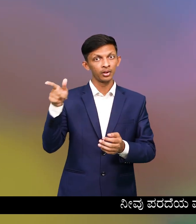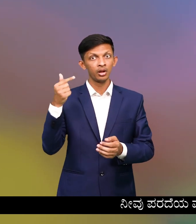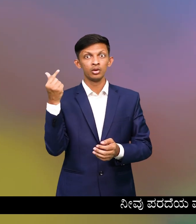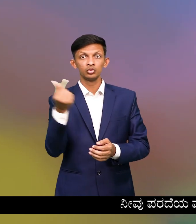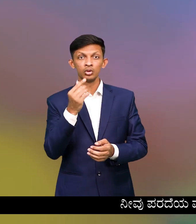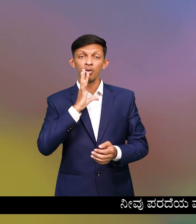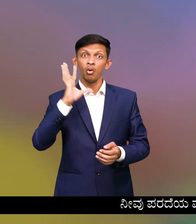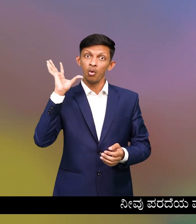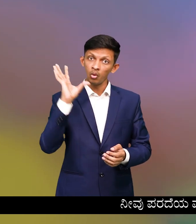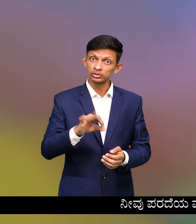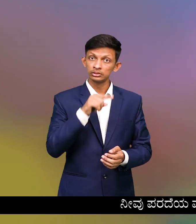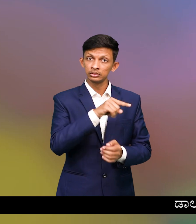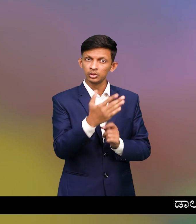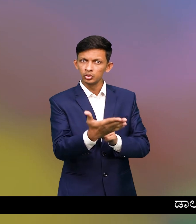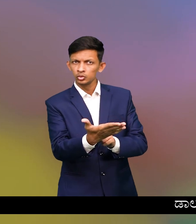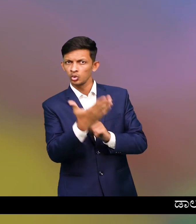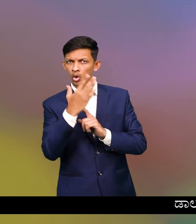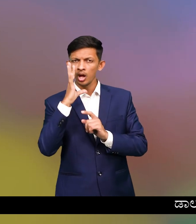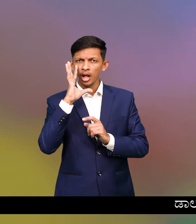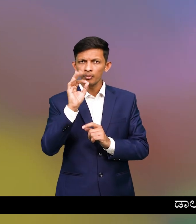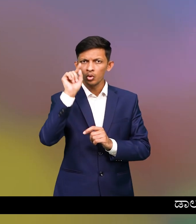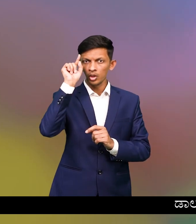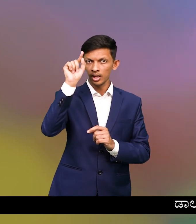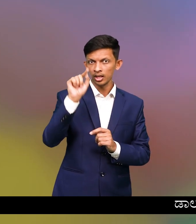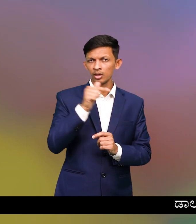ಅಂಶಗಳನ್ನು ಪ್ರತಿನಿಧಿಸಲು ಡಾಲ್ಟನ್ ಕೆಲವು ಚಿಹ್ನೆಗಳನ್ನು ಬಳಸಿದ್ದಾರೆ.